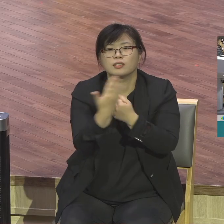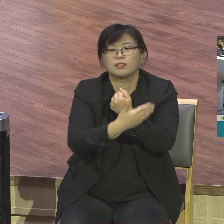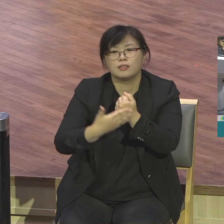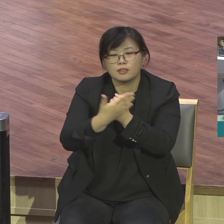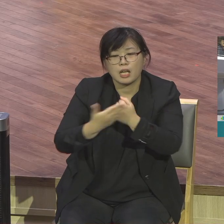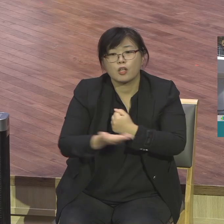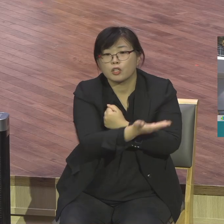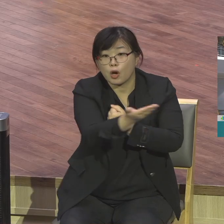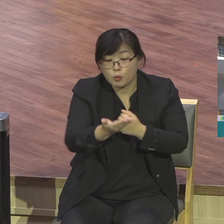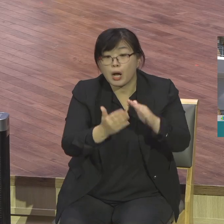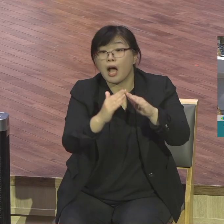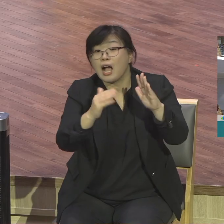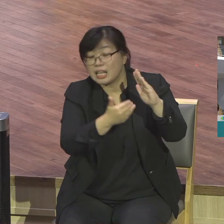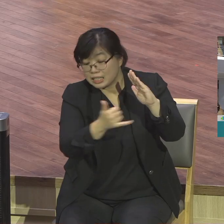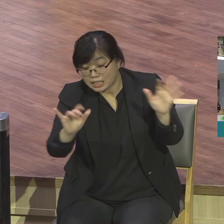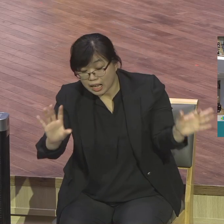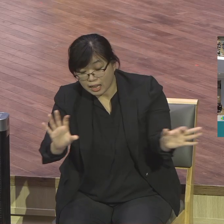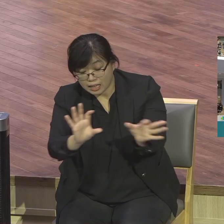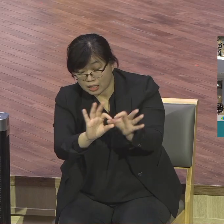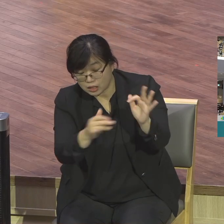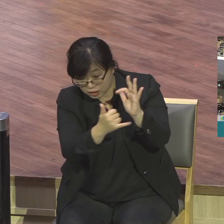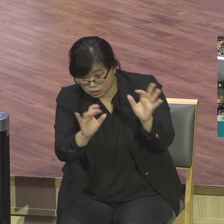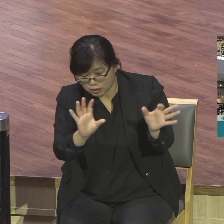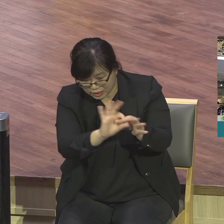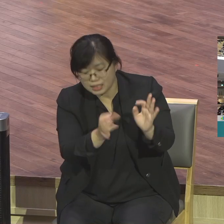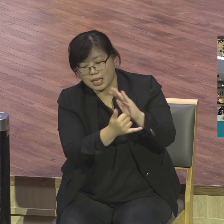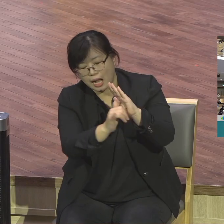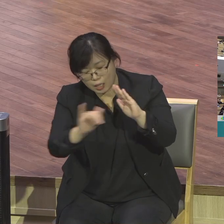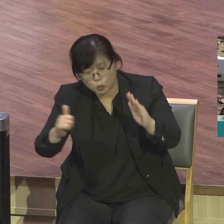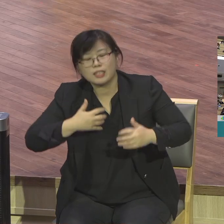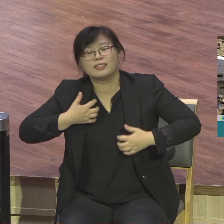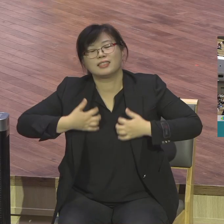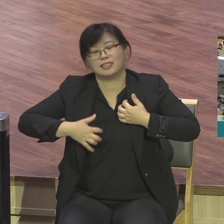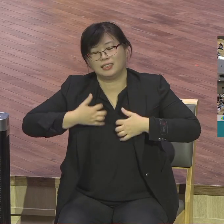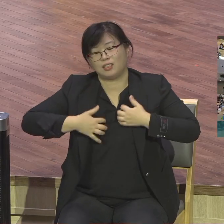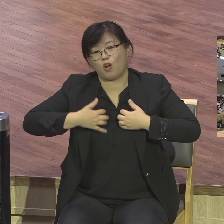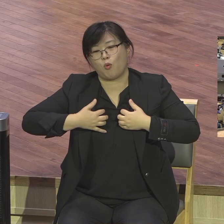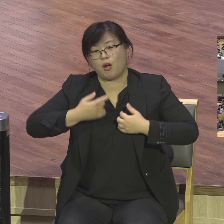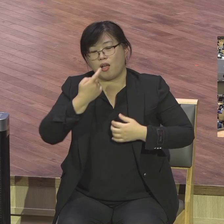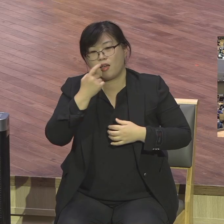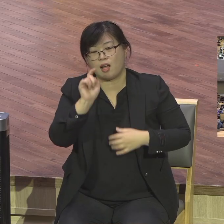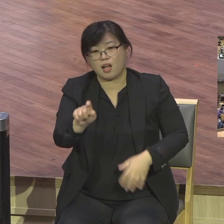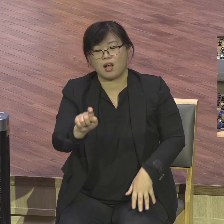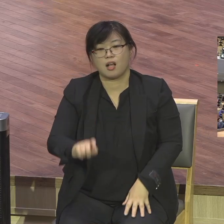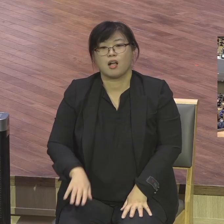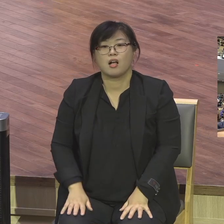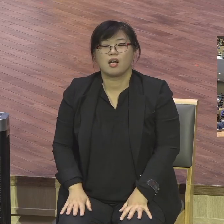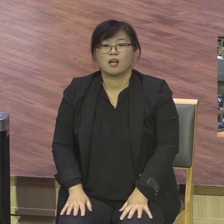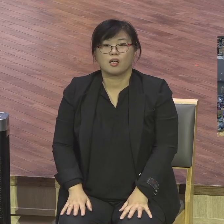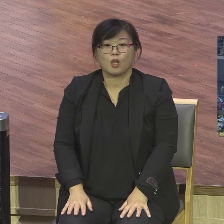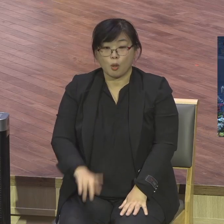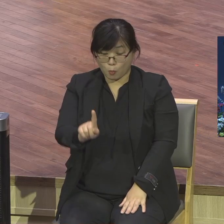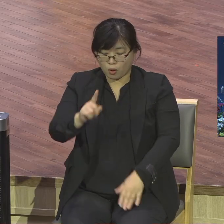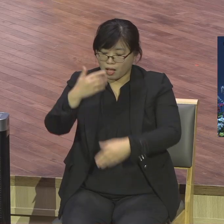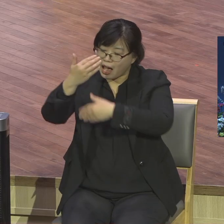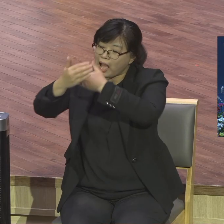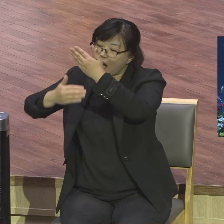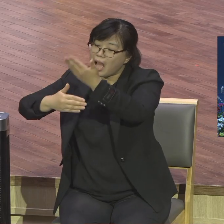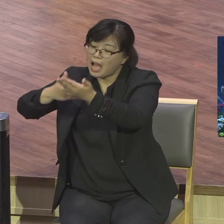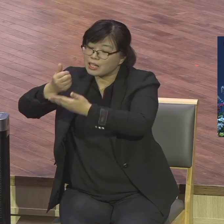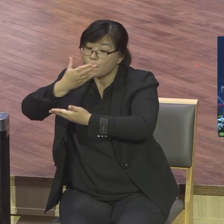너희와 너희의 가족이 절구할지니라 하나님이 복주심으로 절구할지니라